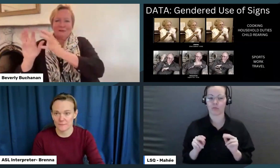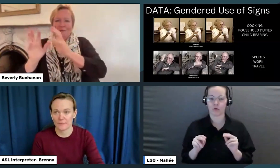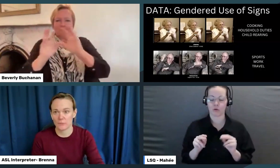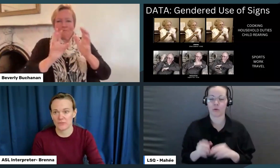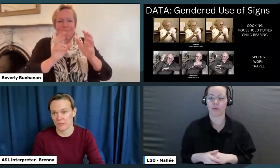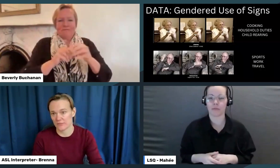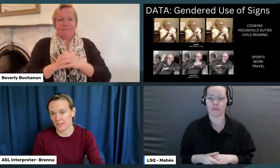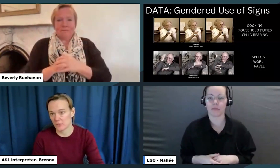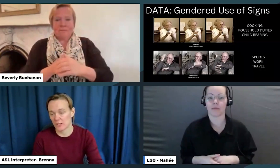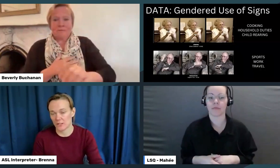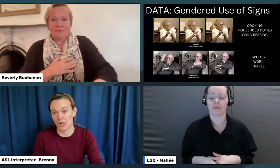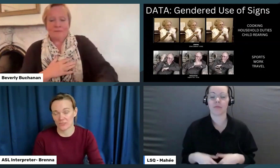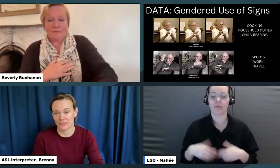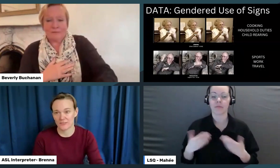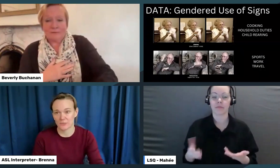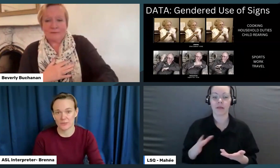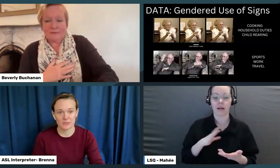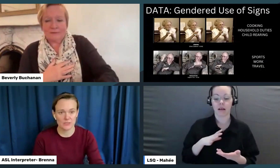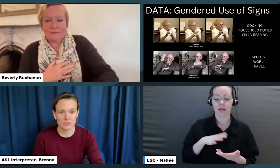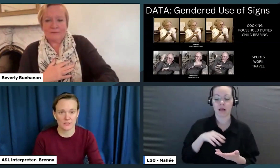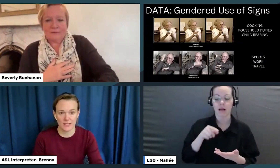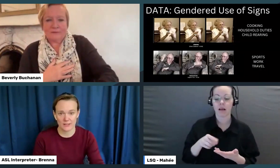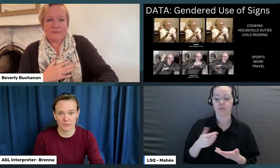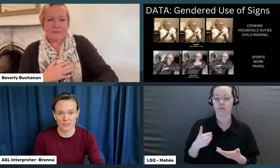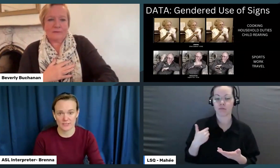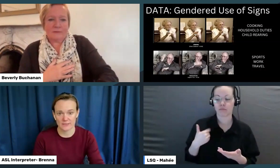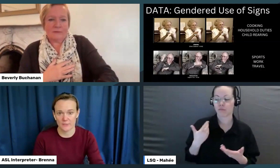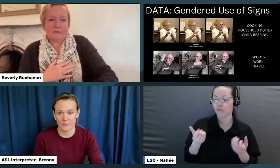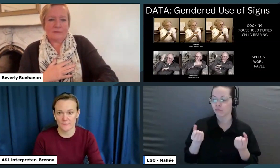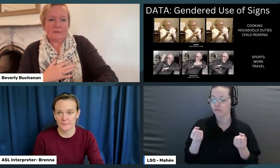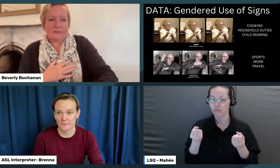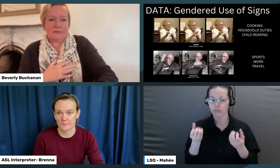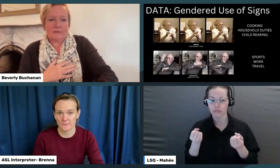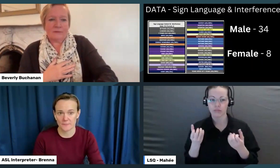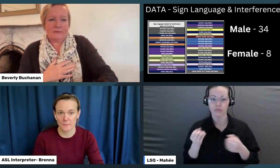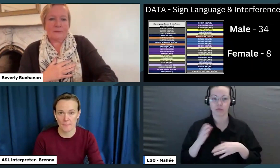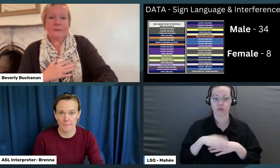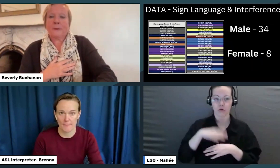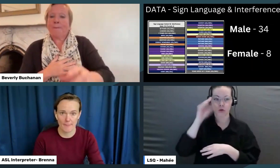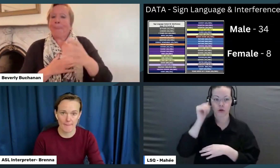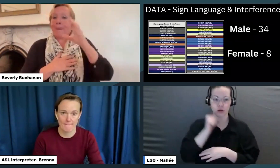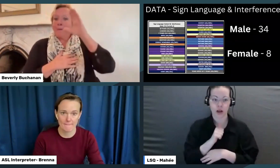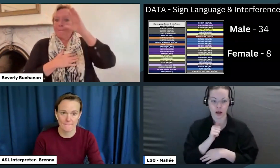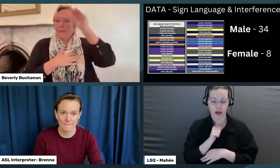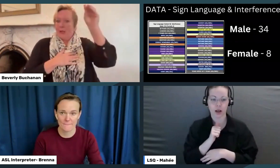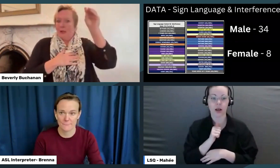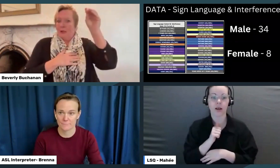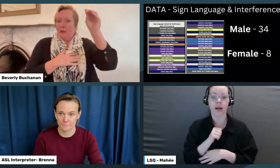des voyages, des sports et du travail. C'est ce qu'on a trouvé beaucoup dans la recherche.